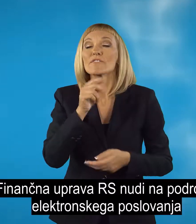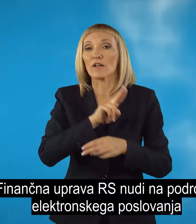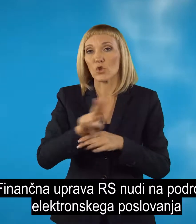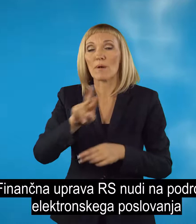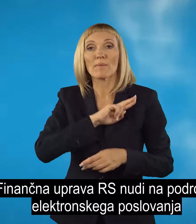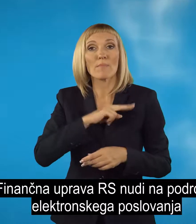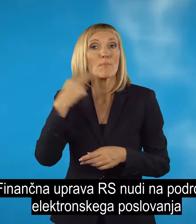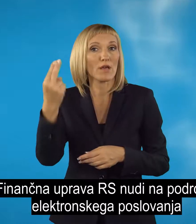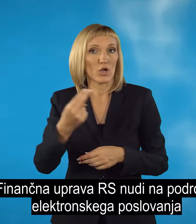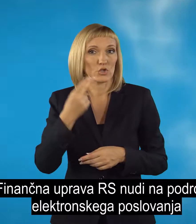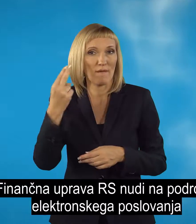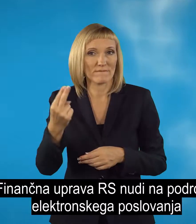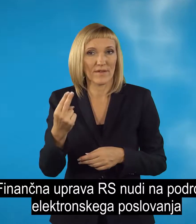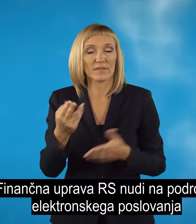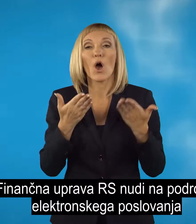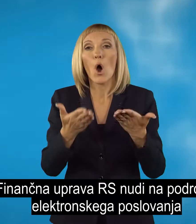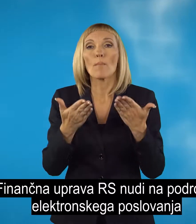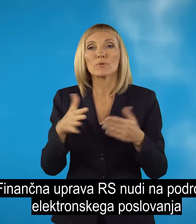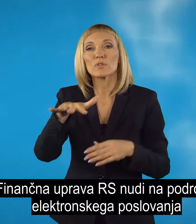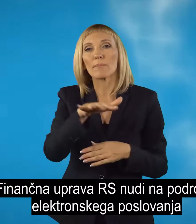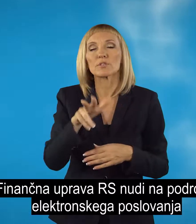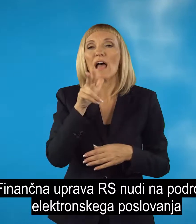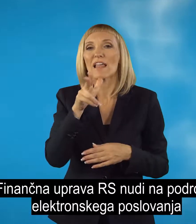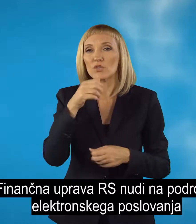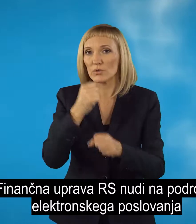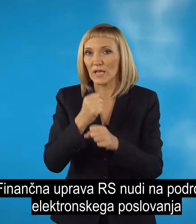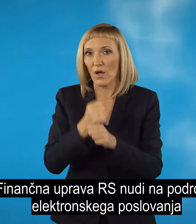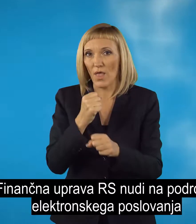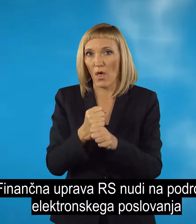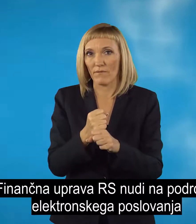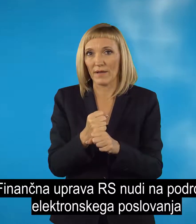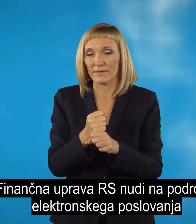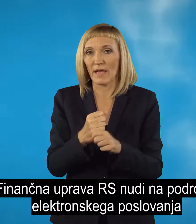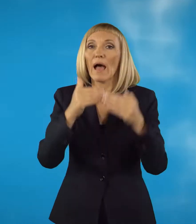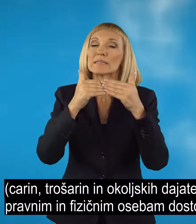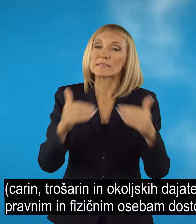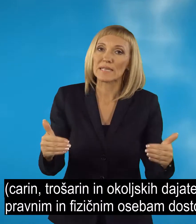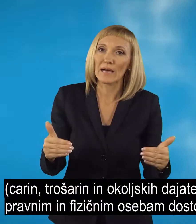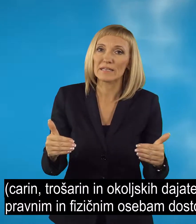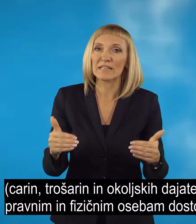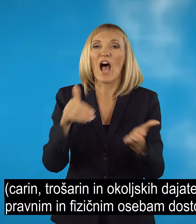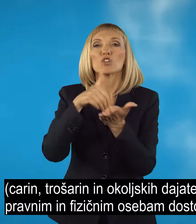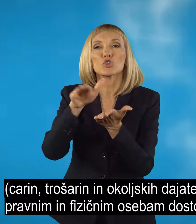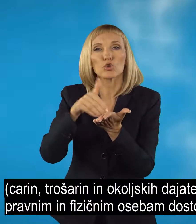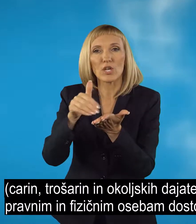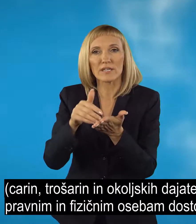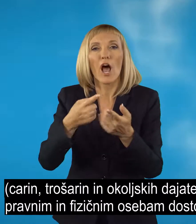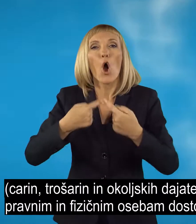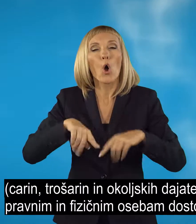Finančna uprava Republike Slovenije nudi na področju elektronskega poslovanja, carin, trošarin in